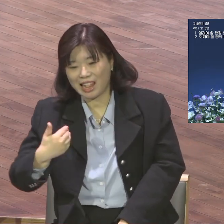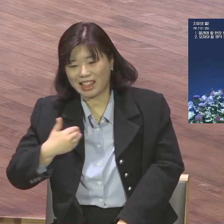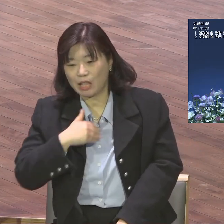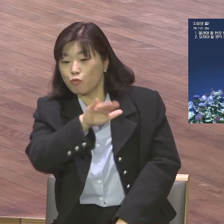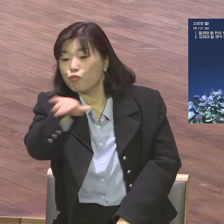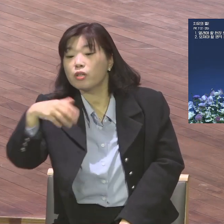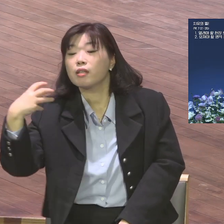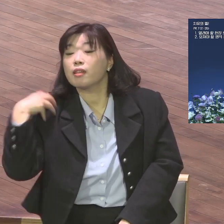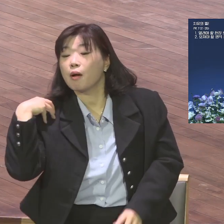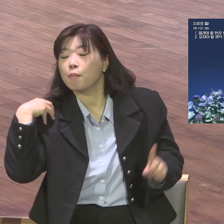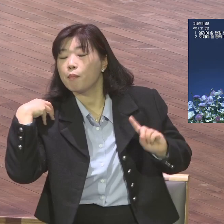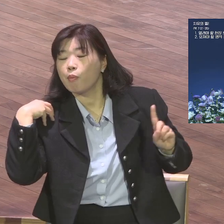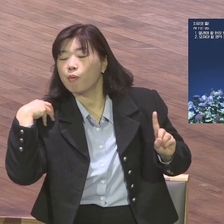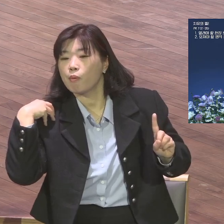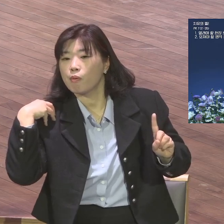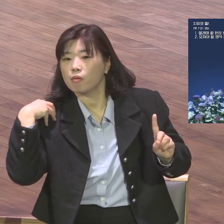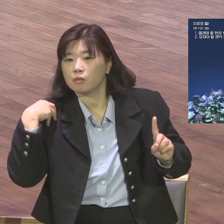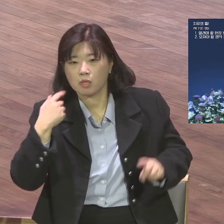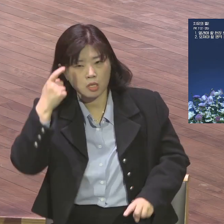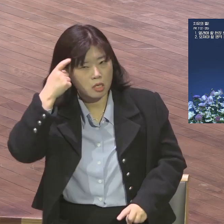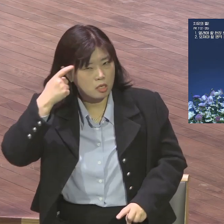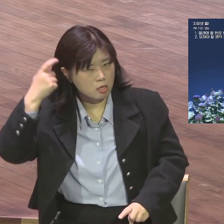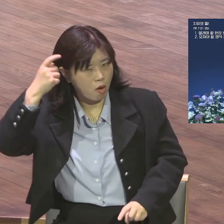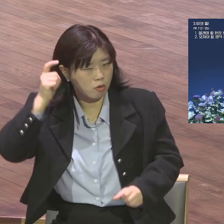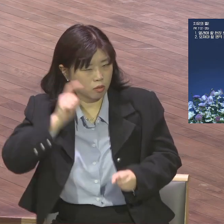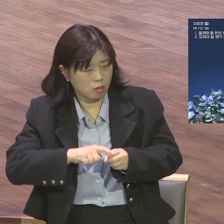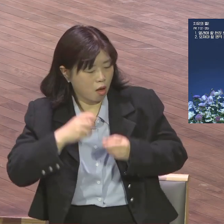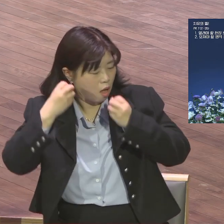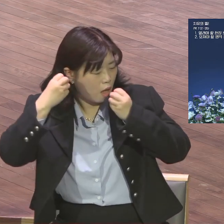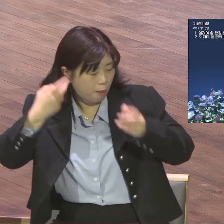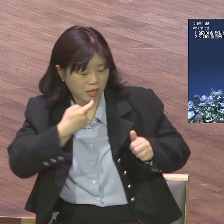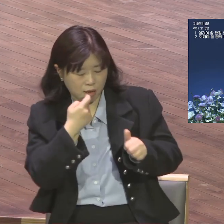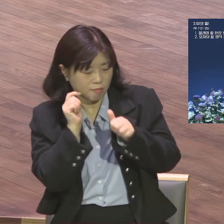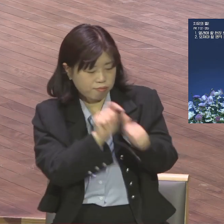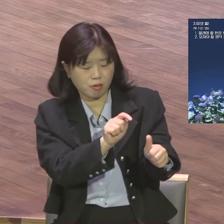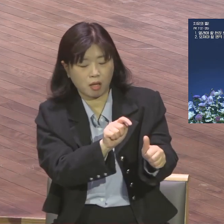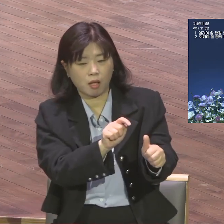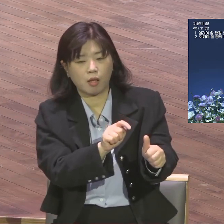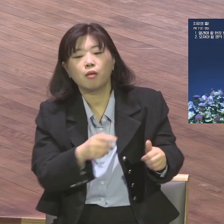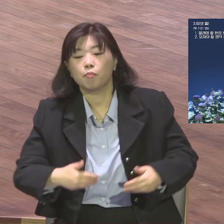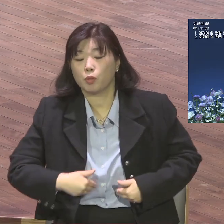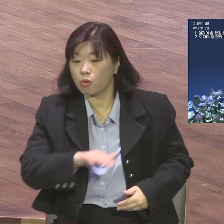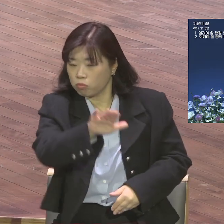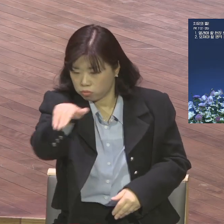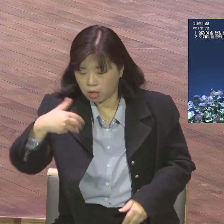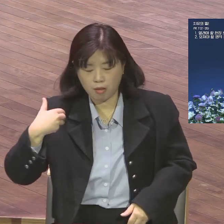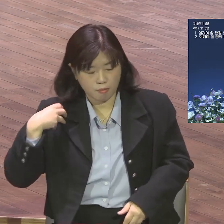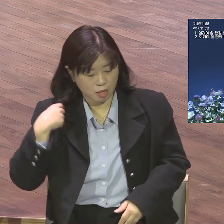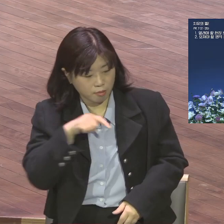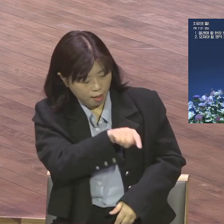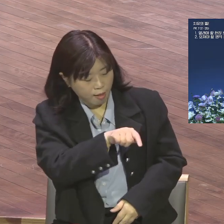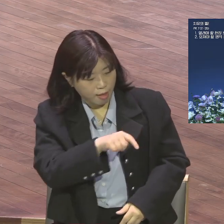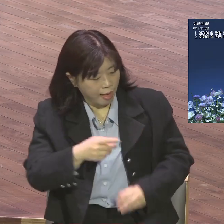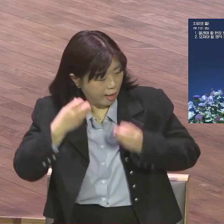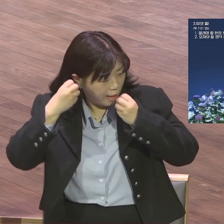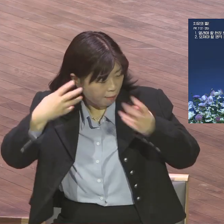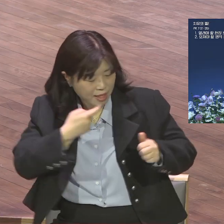해야 되느냐? 영적 에바다를 외치는 삶을 살아야 된다.